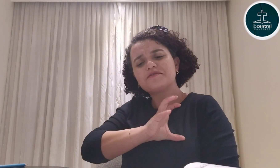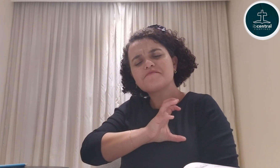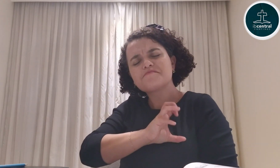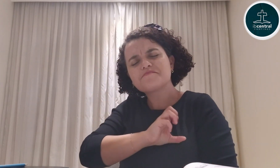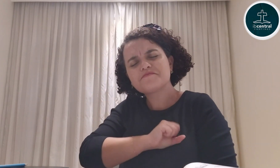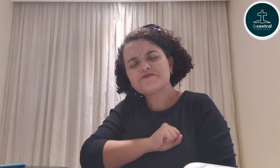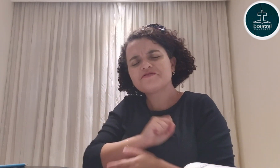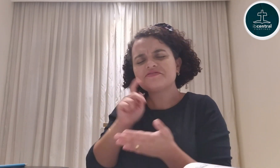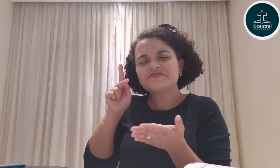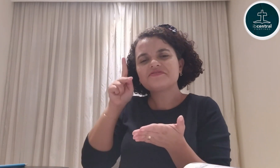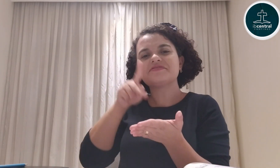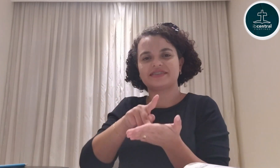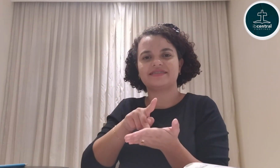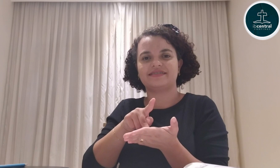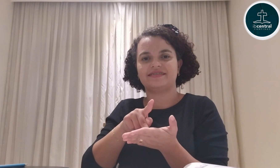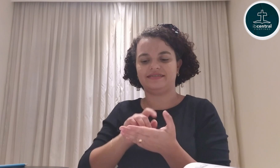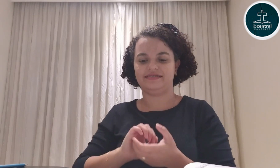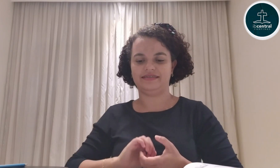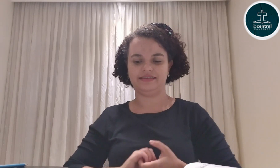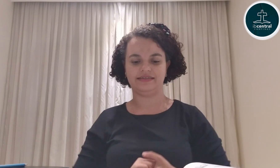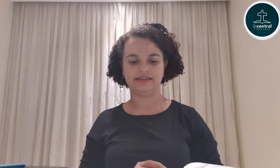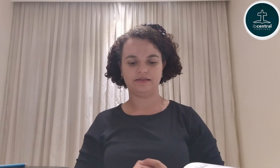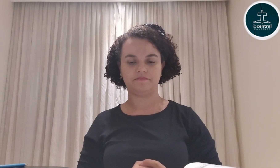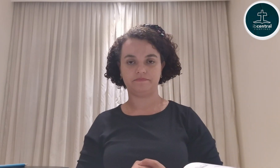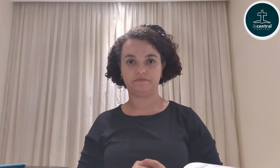Abel tinha um relacionamento